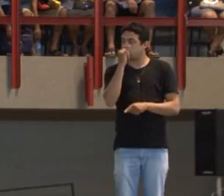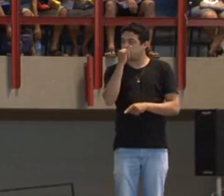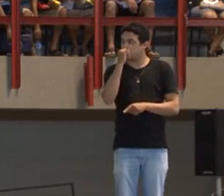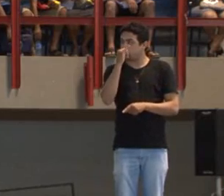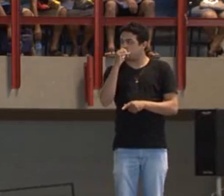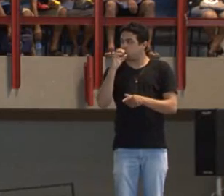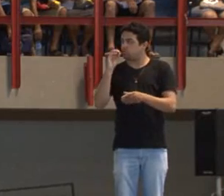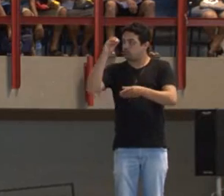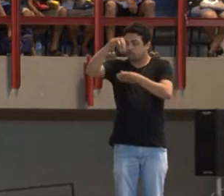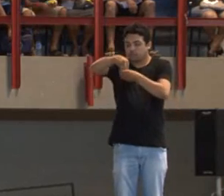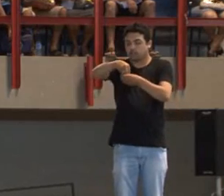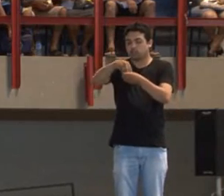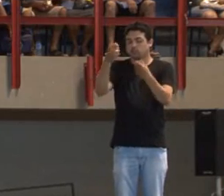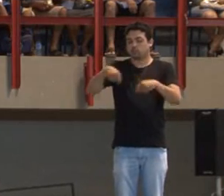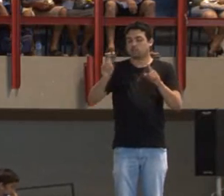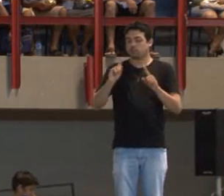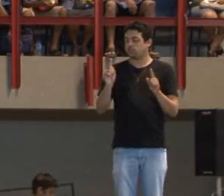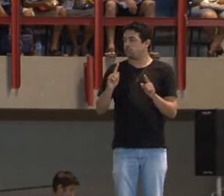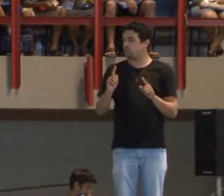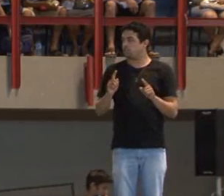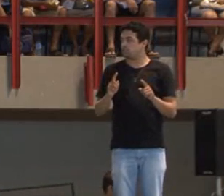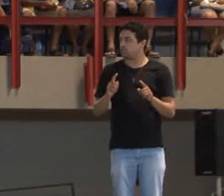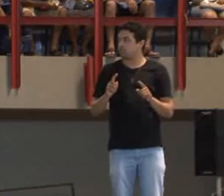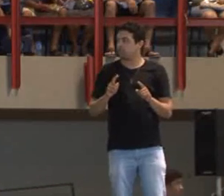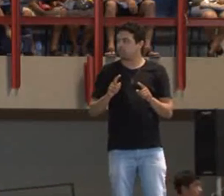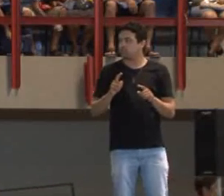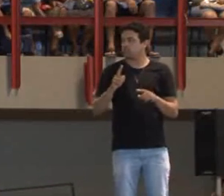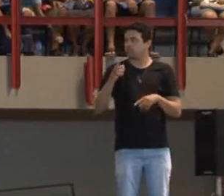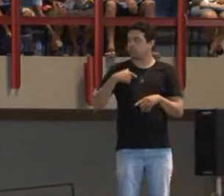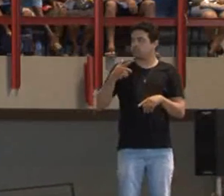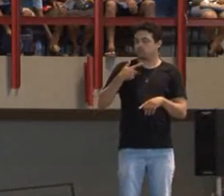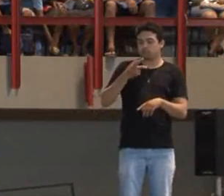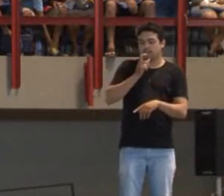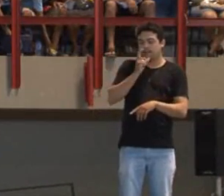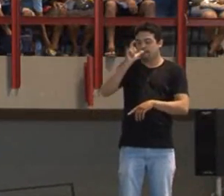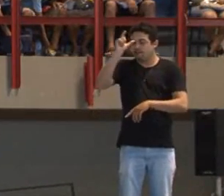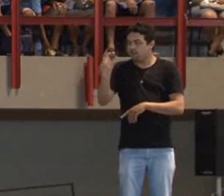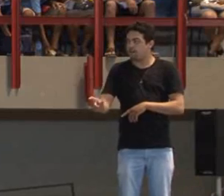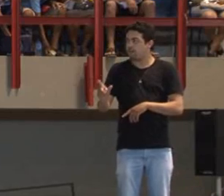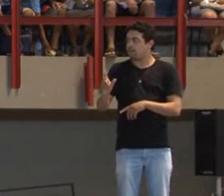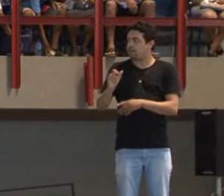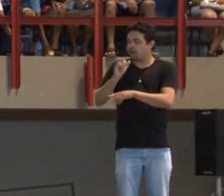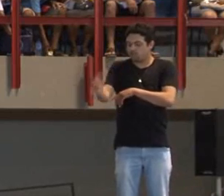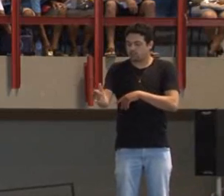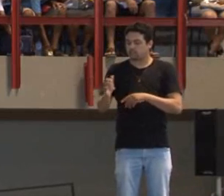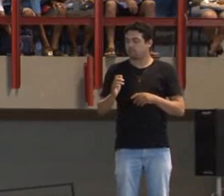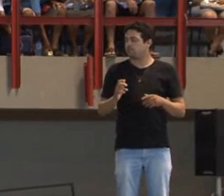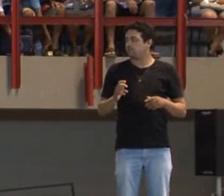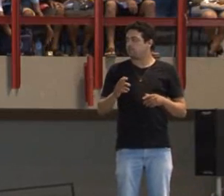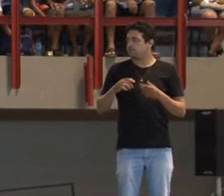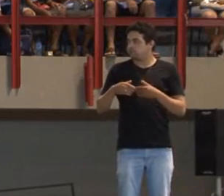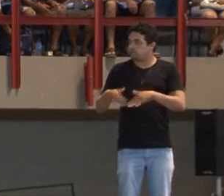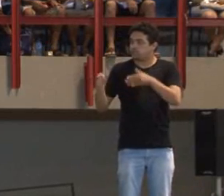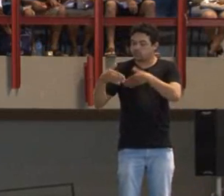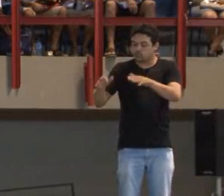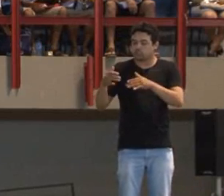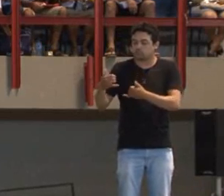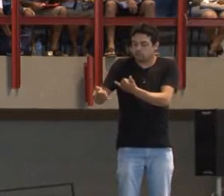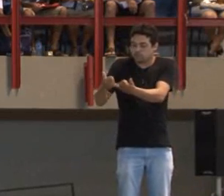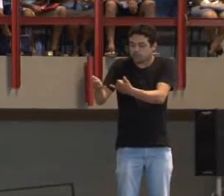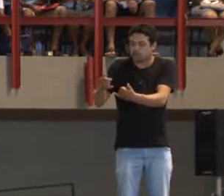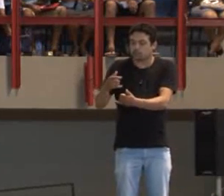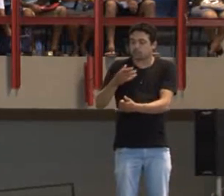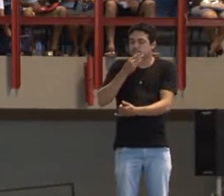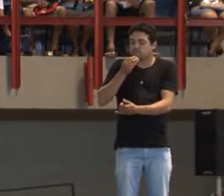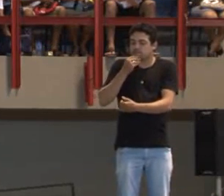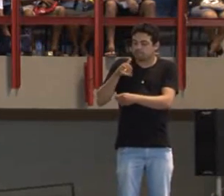para funcionar. Me veio bem aqui assim para eu entrar no quarto e corrigir ele, né? Mas eu deixei ele fazer o H